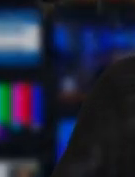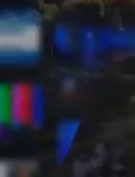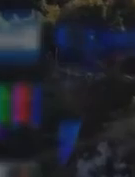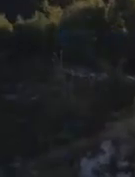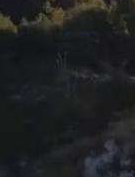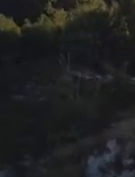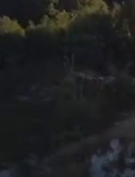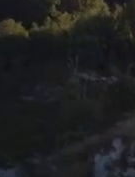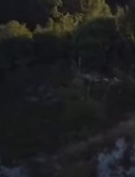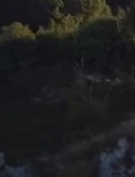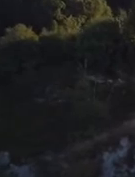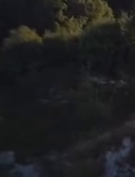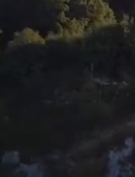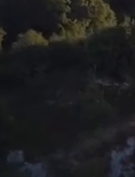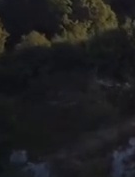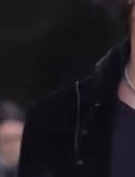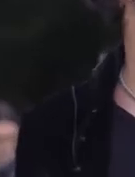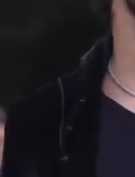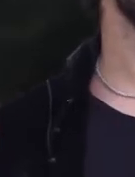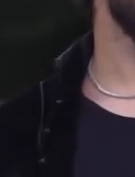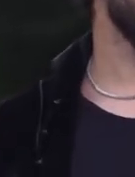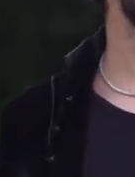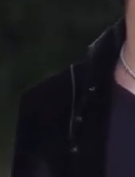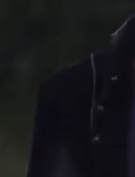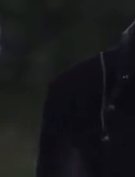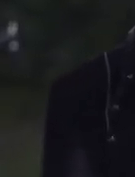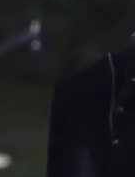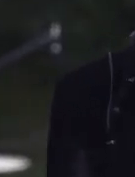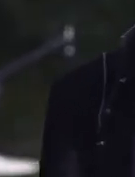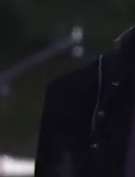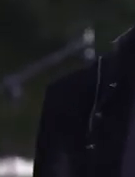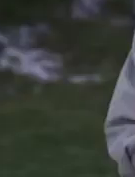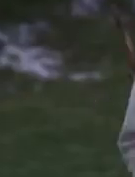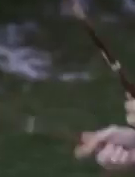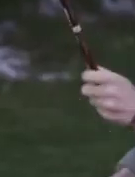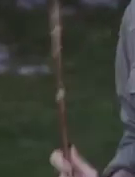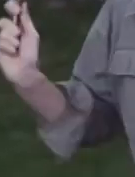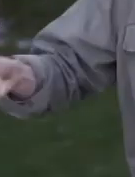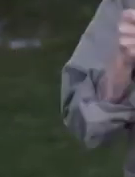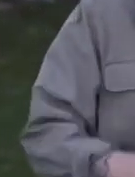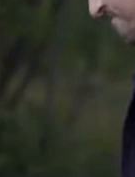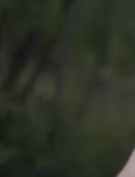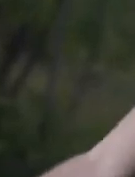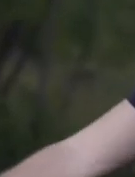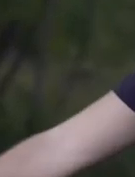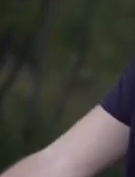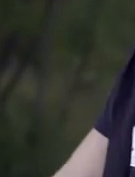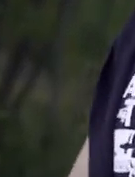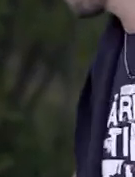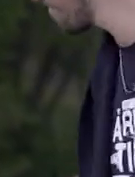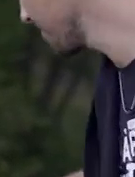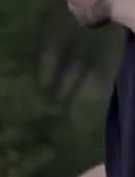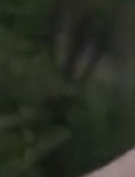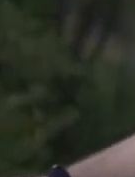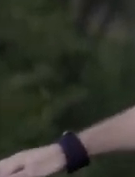e creare nuove esperienze anche a livello di di di emozione in in una via che non è quella